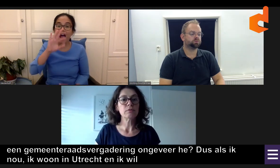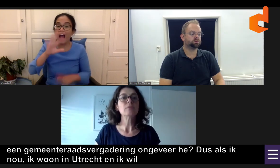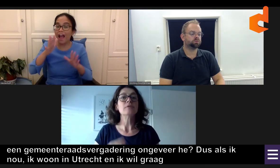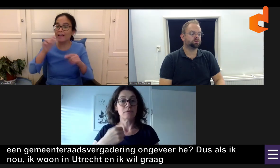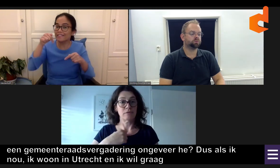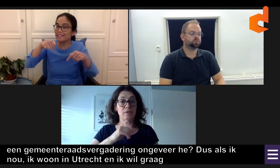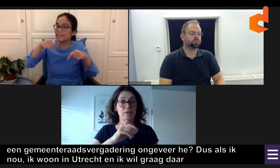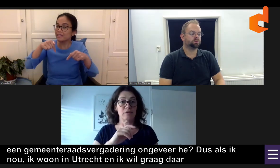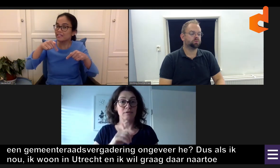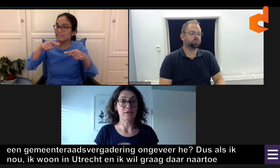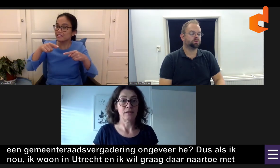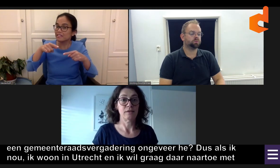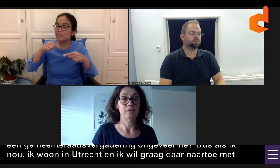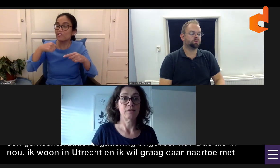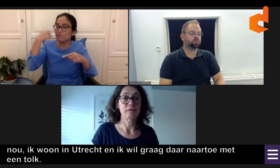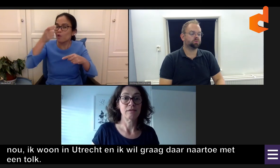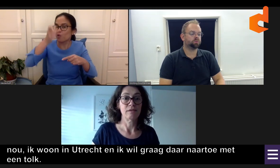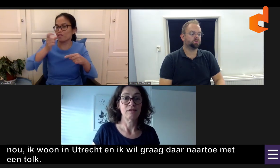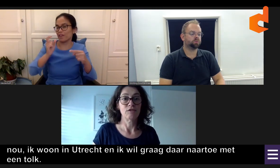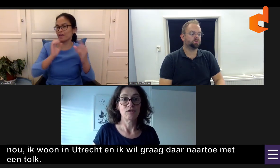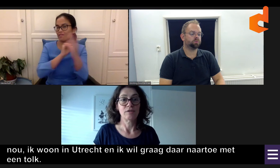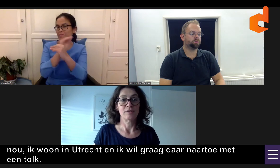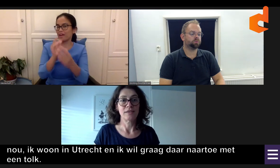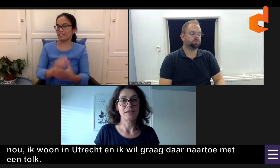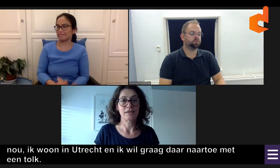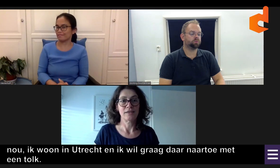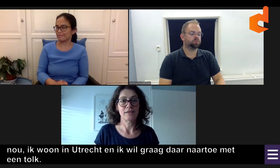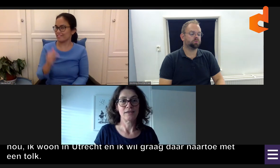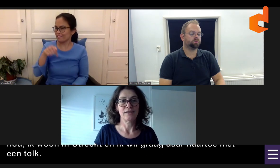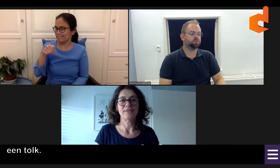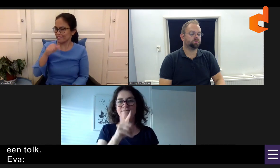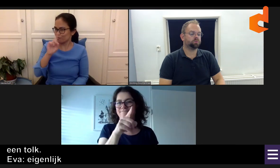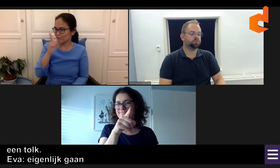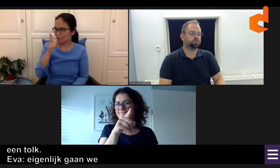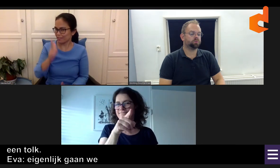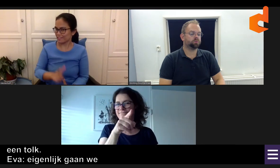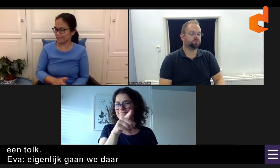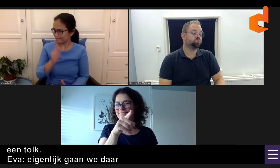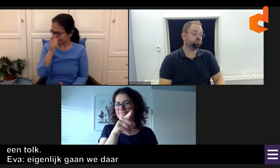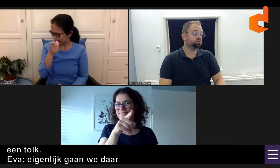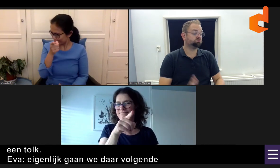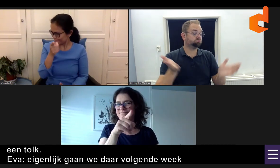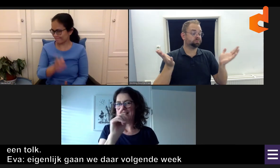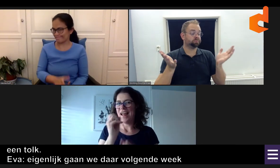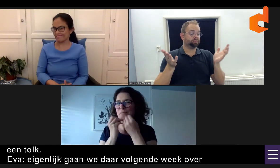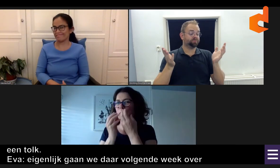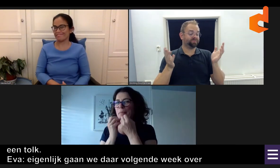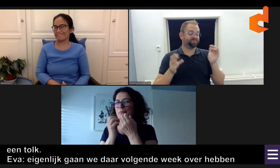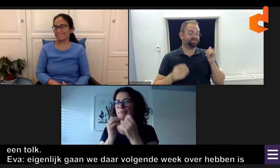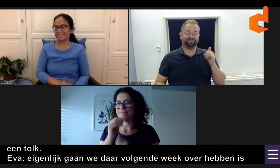tolk. Ja, Eva, eigenlijk gaan we het daar volgende week over hebben. Dat is niet helemaal aan de orde van vandaag. Oh ja,